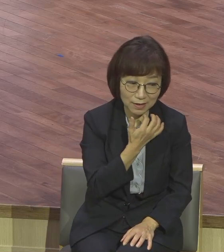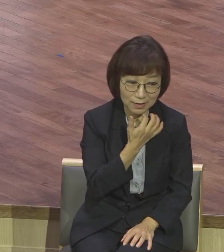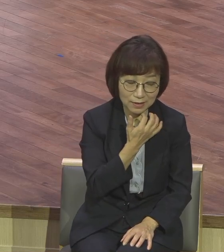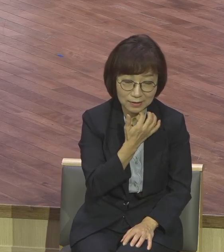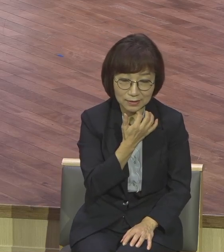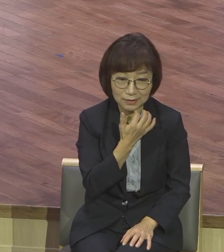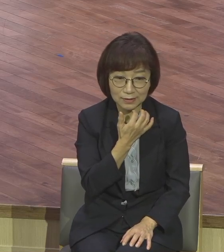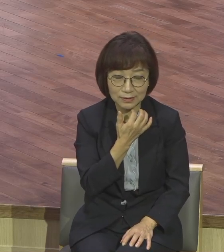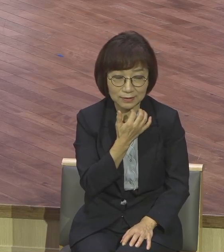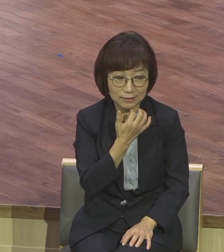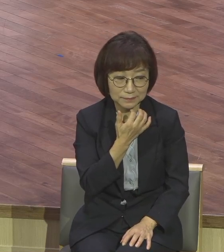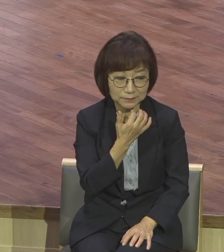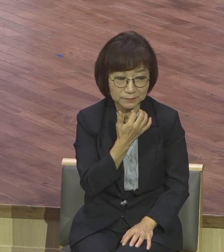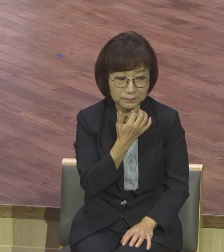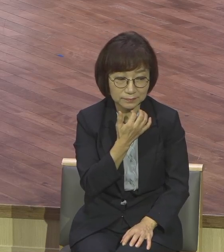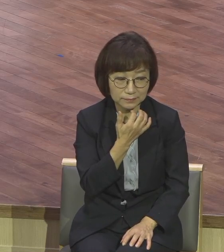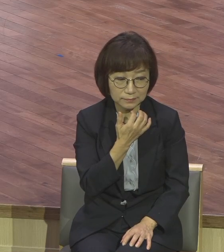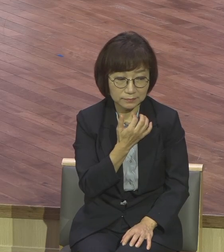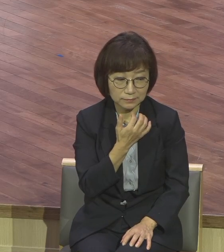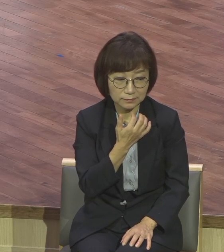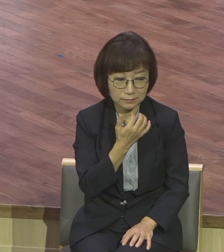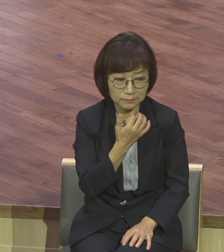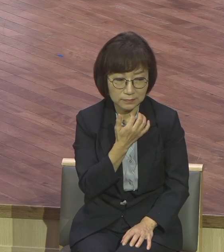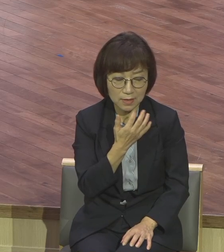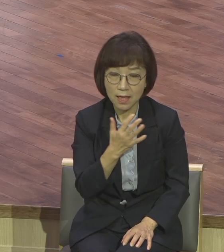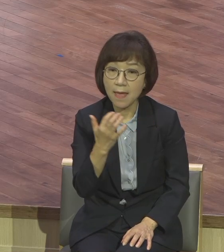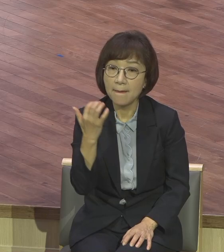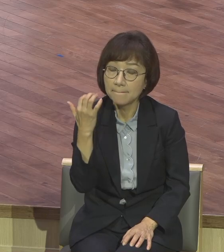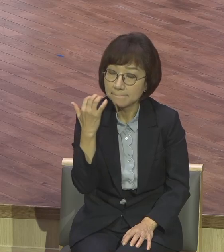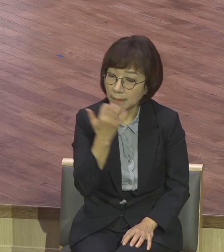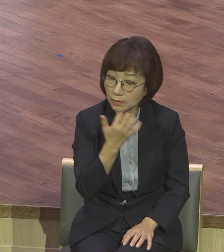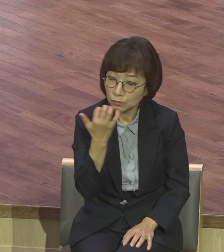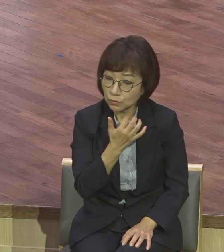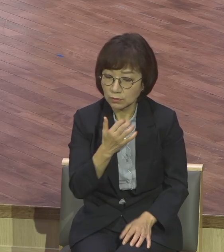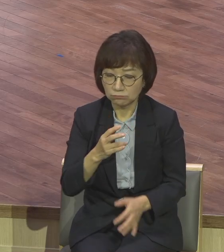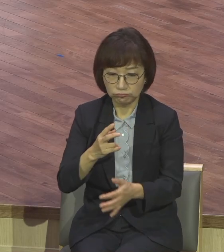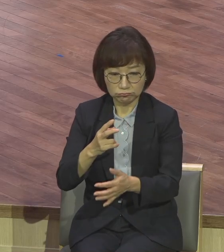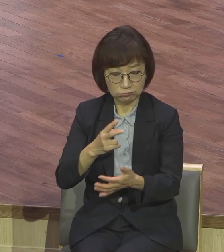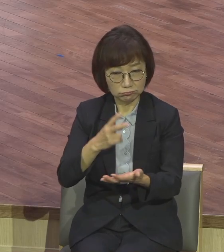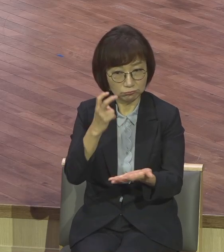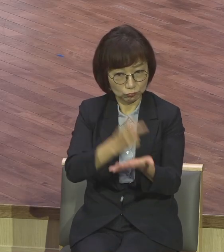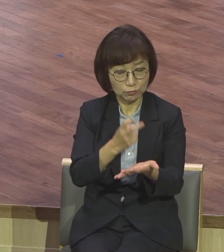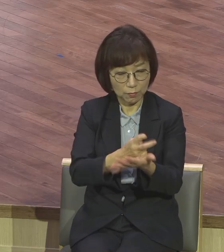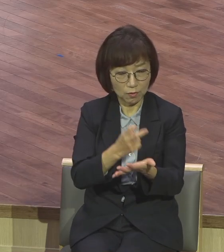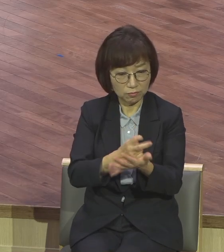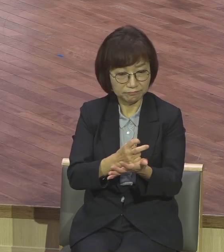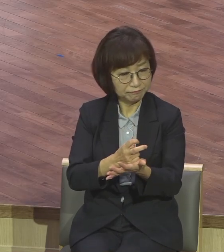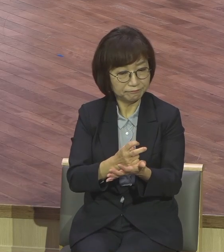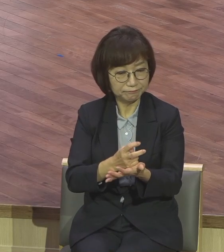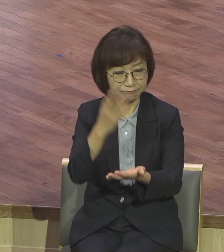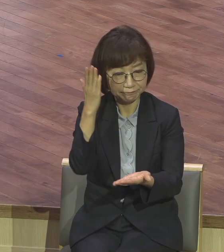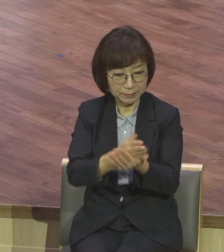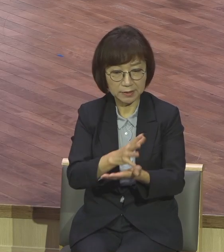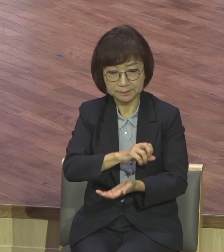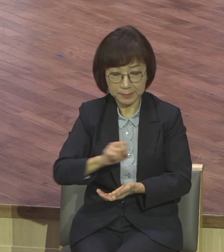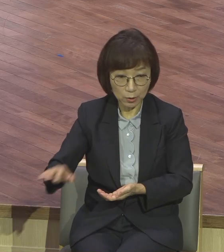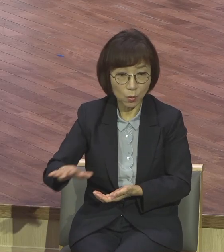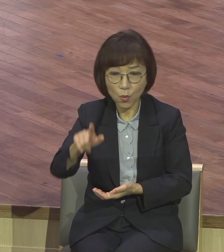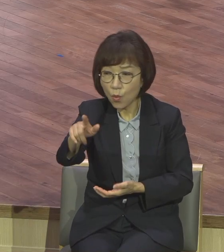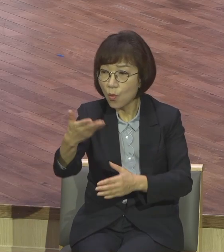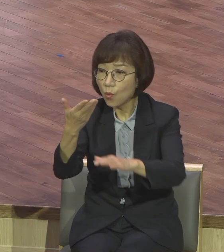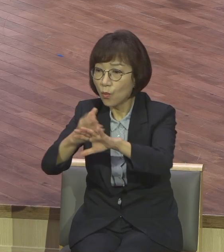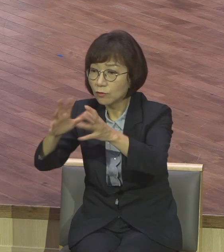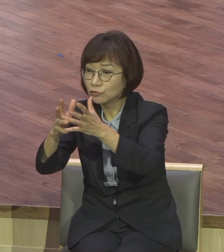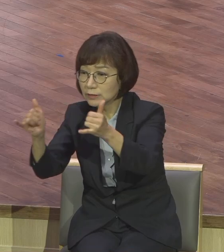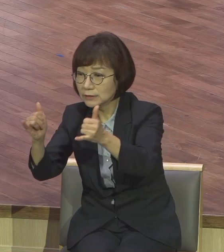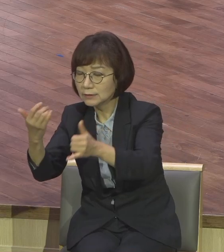함께 그렇게 가지고 있던 이 율법적 편견을 깨고 이방인이었다가 예수님 그리스도를 주인으로 영접하고